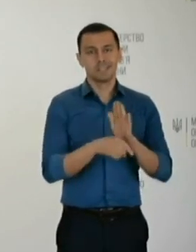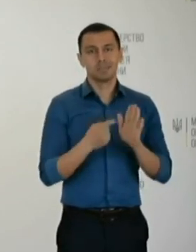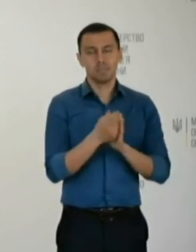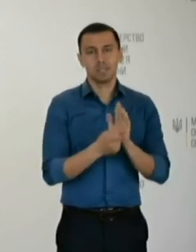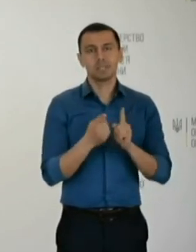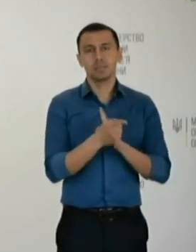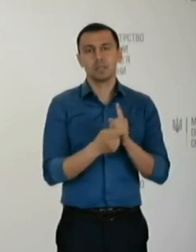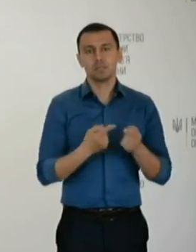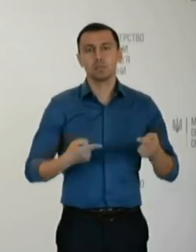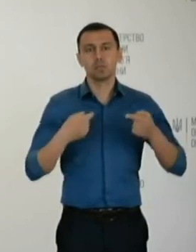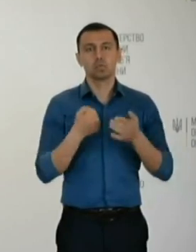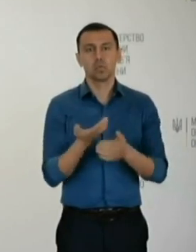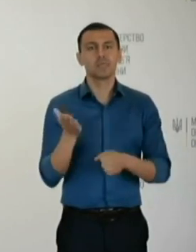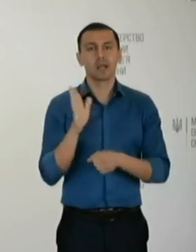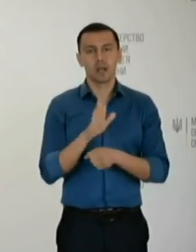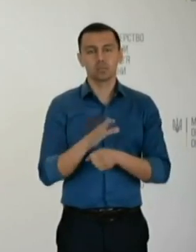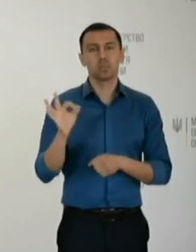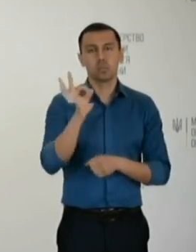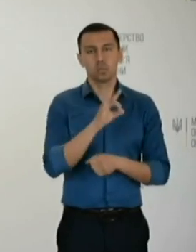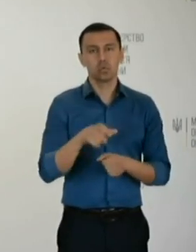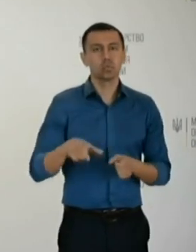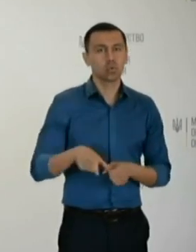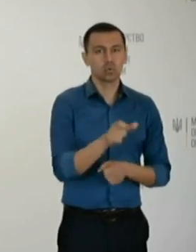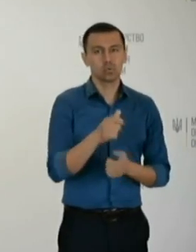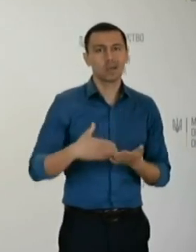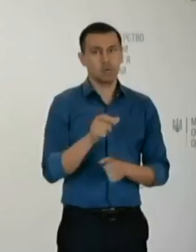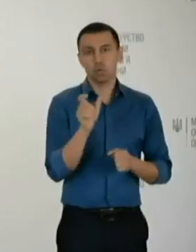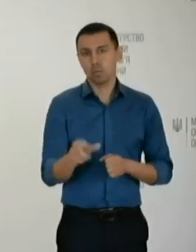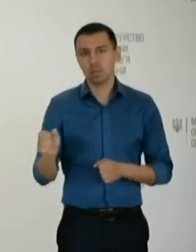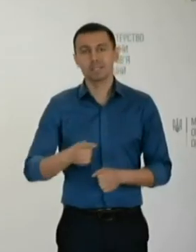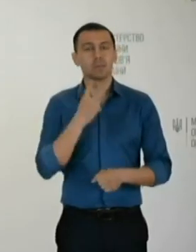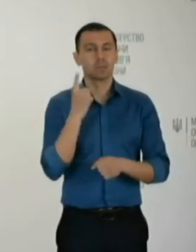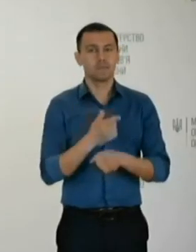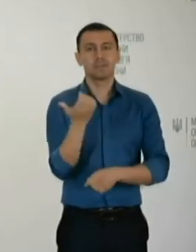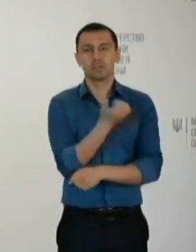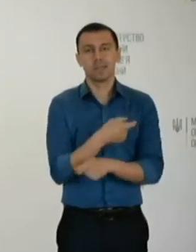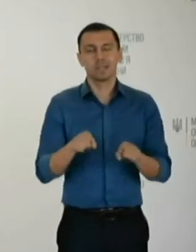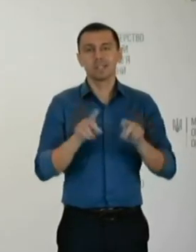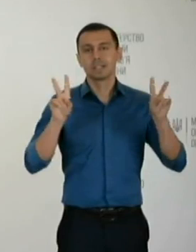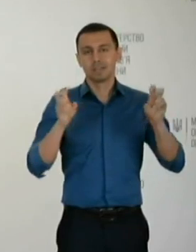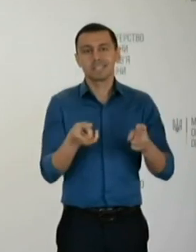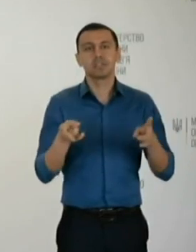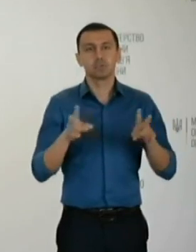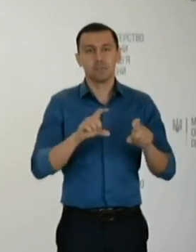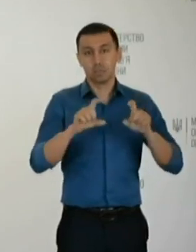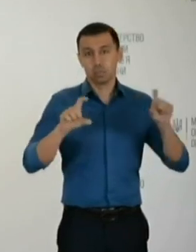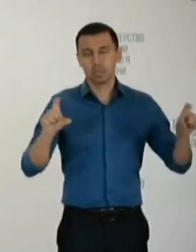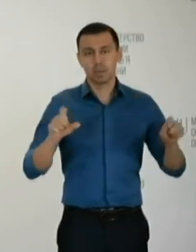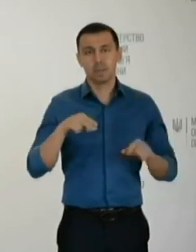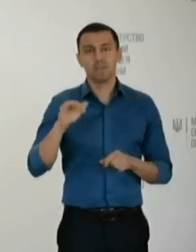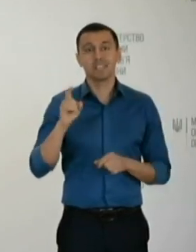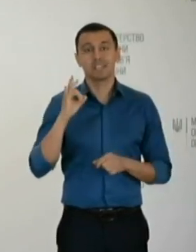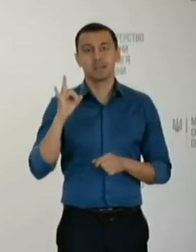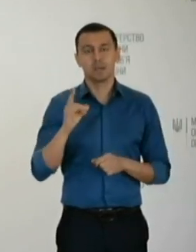зміни відповідні до наказу про дорожню карту вакцинації і заборонив вакцинувати так званими залишковими дозами